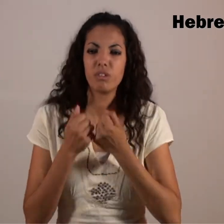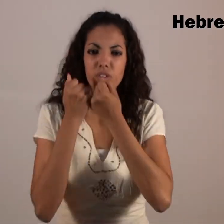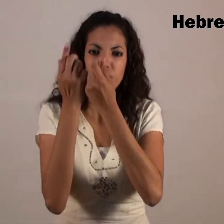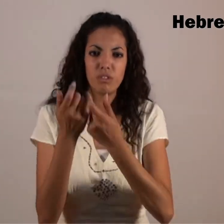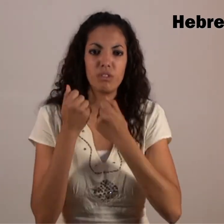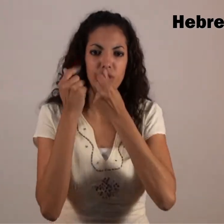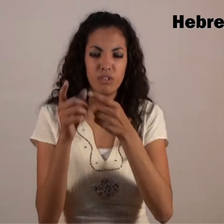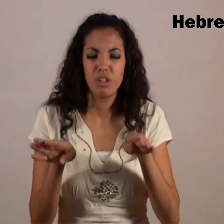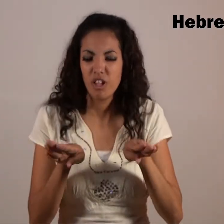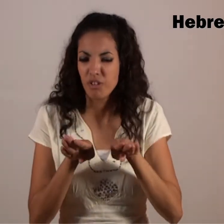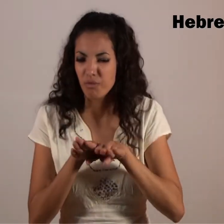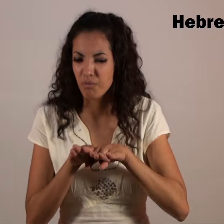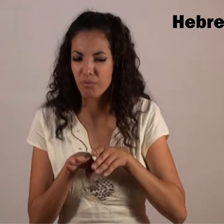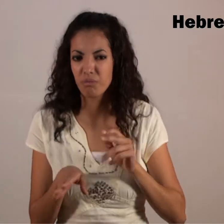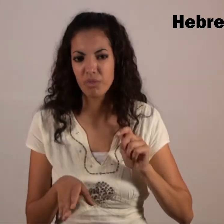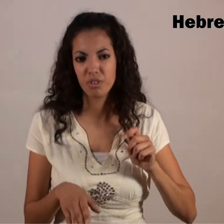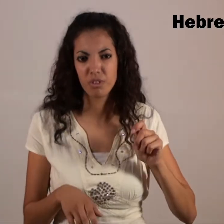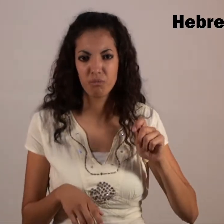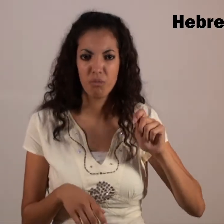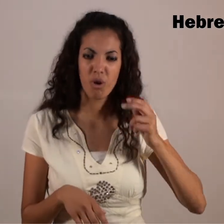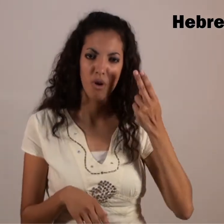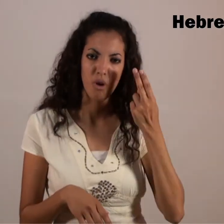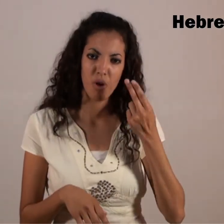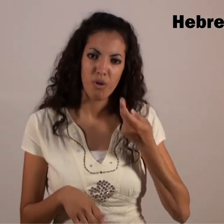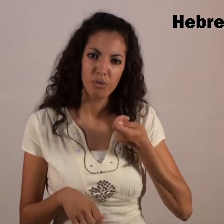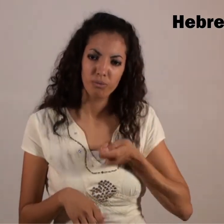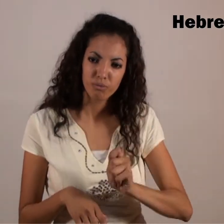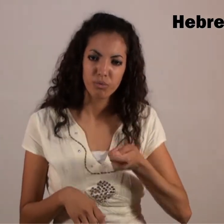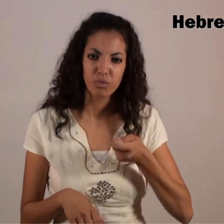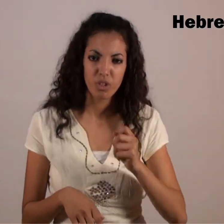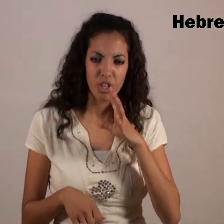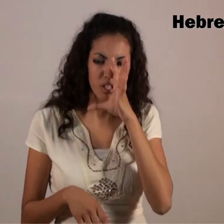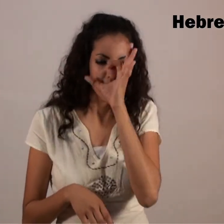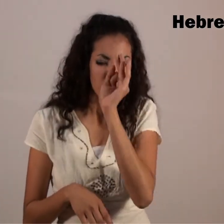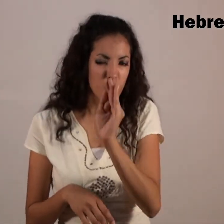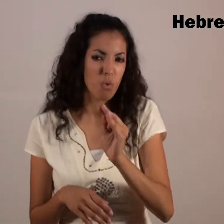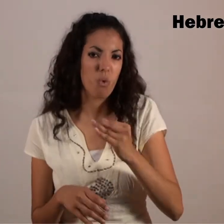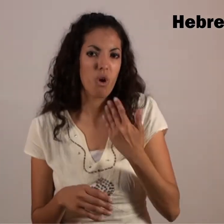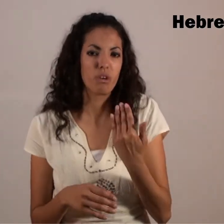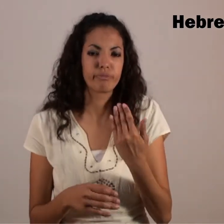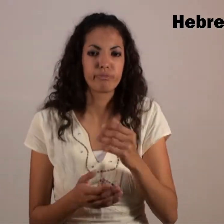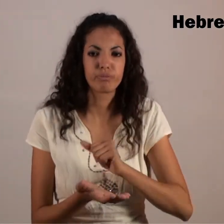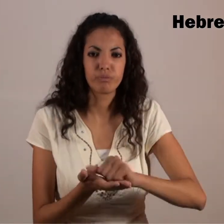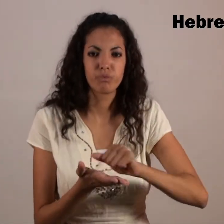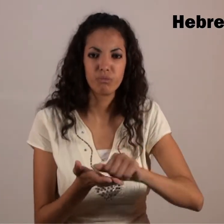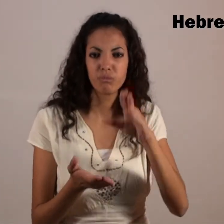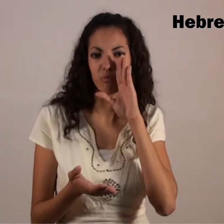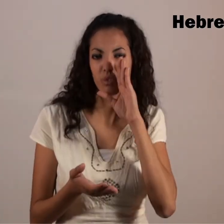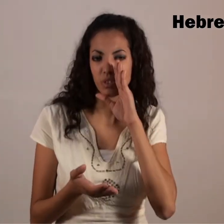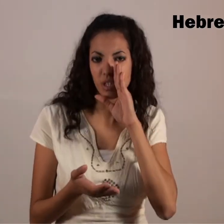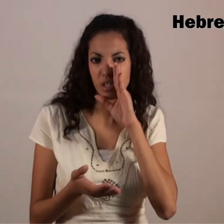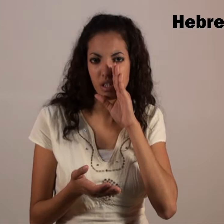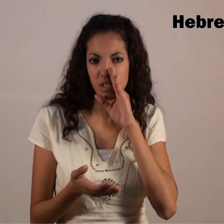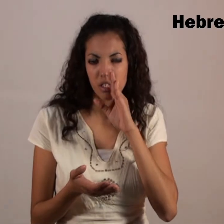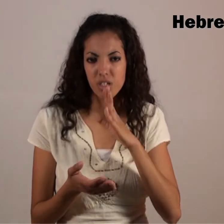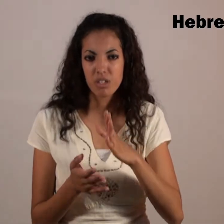mismos sacrificios que nunca pueden quitar los pecados. Pero Cristo, habiendo ofrecido una vez para siempre un